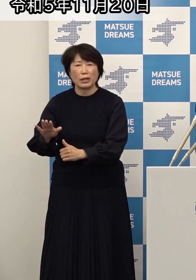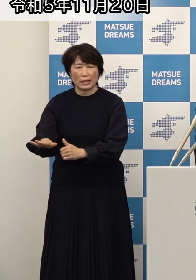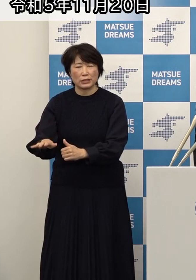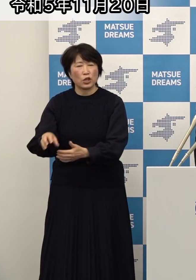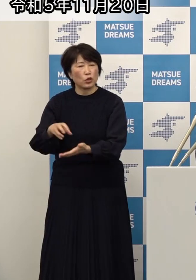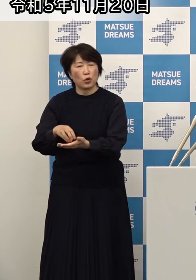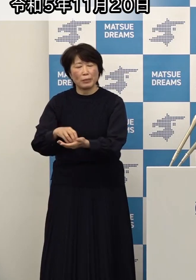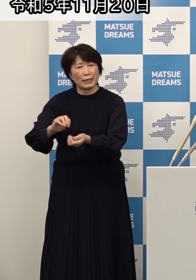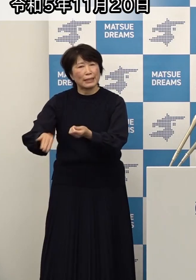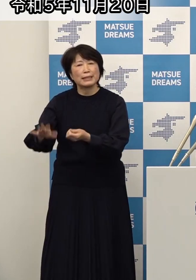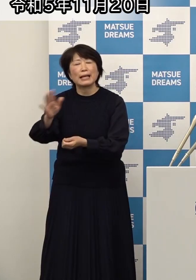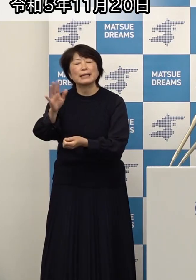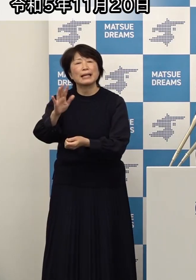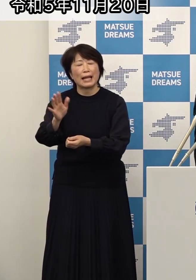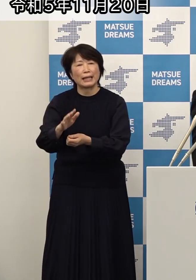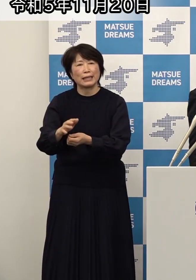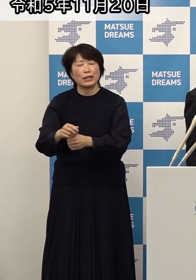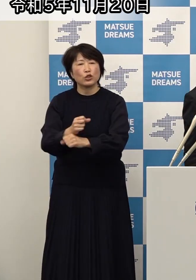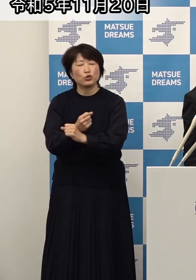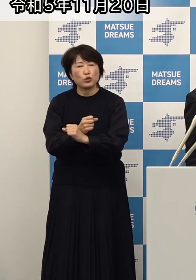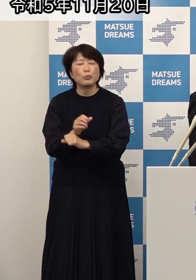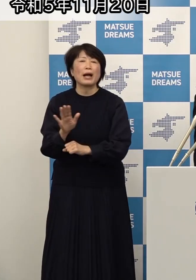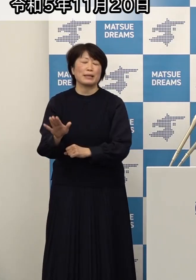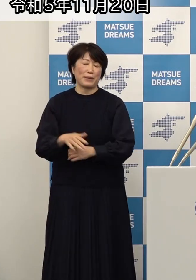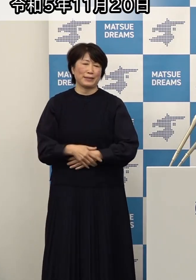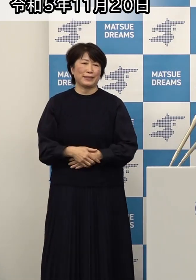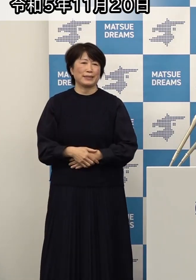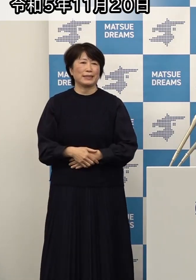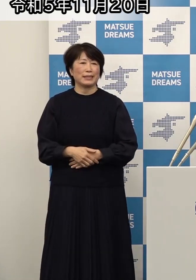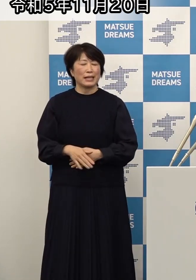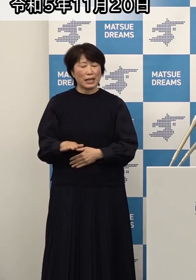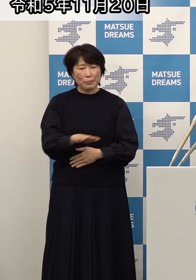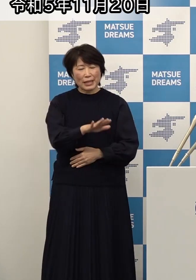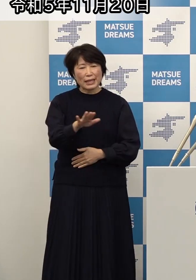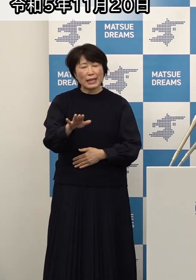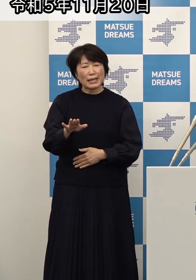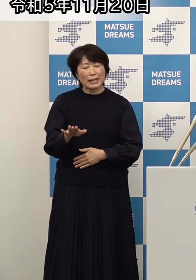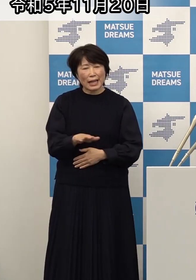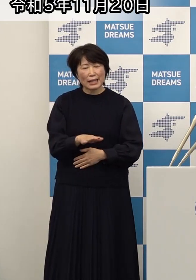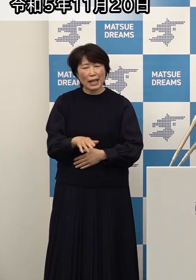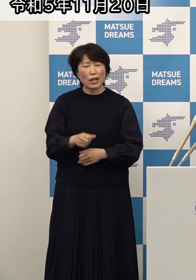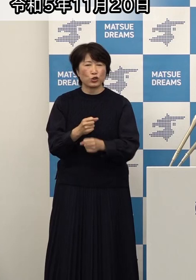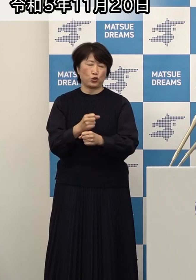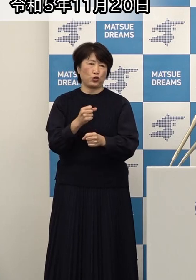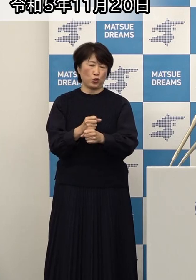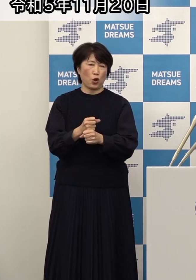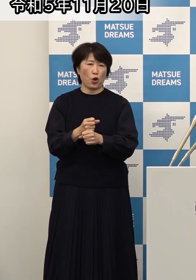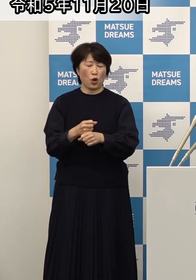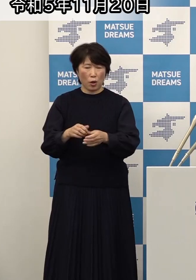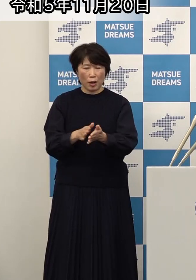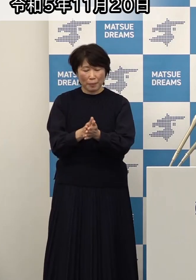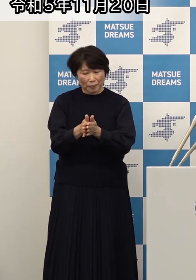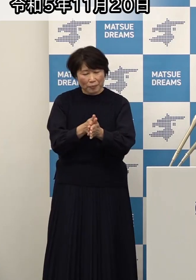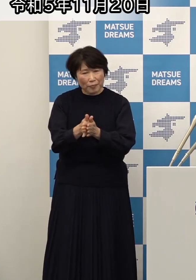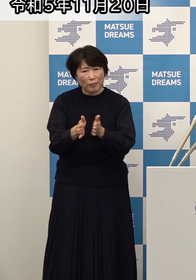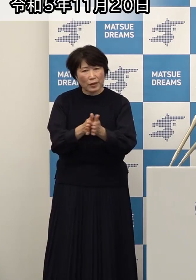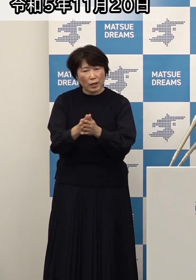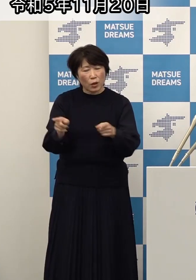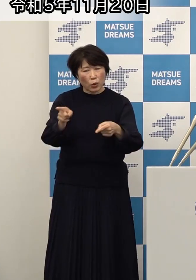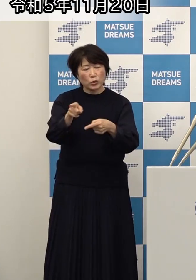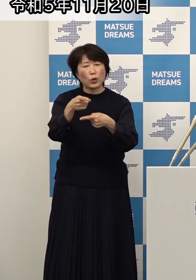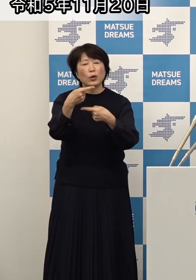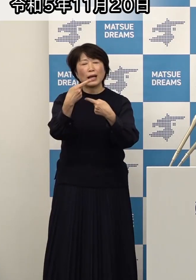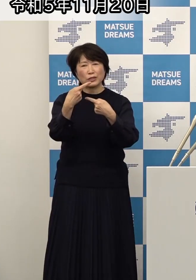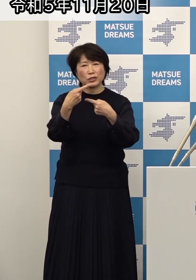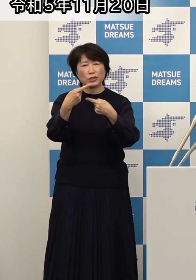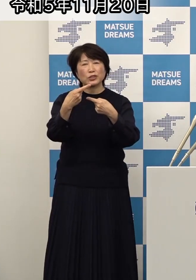でいただくというものでございます。それともう一つが、みんなで作ろう稲わらでしめ縄としておりますが、お正月のしめ縄を